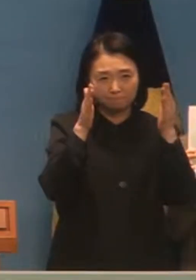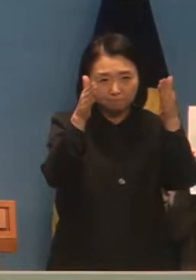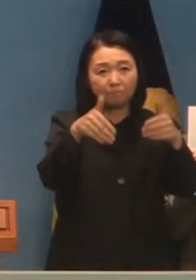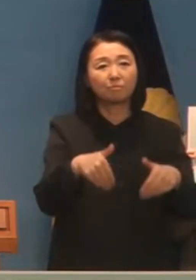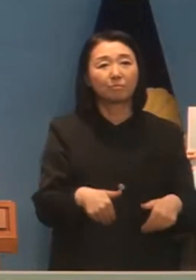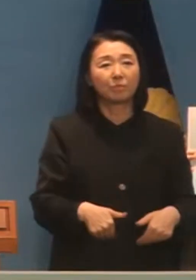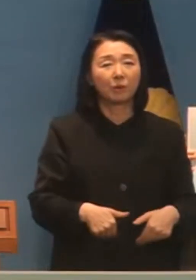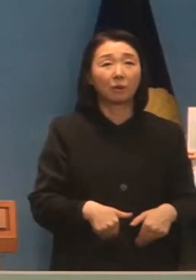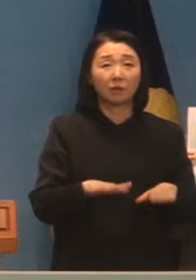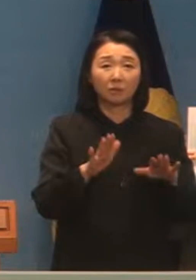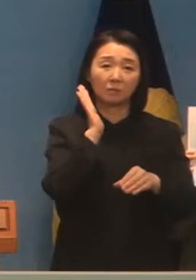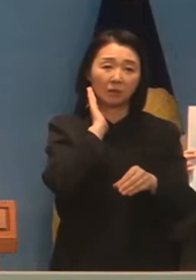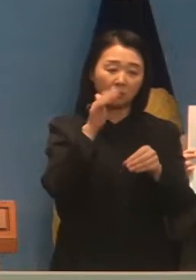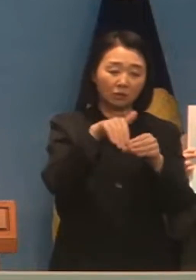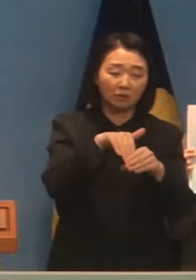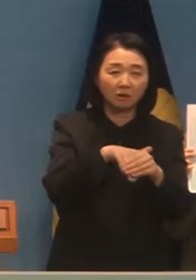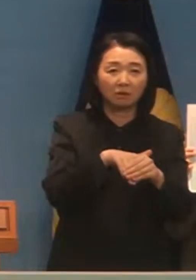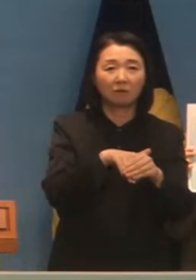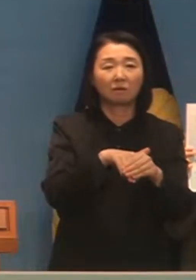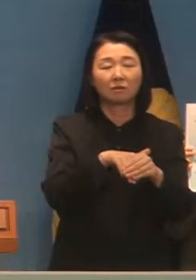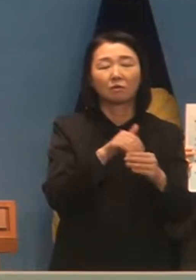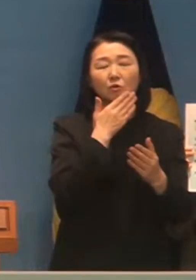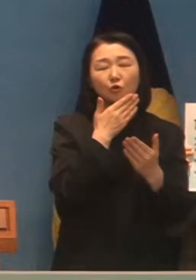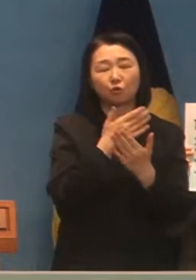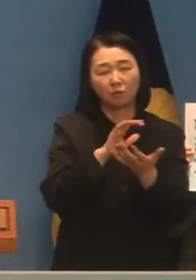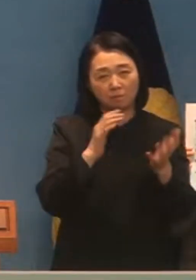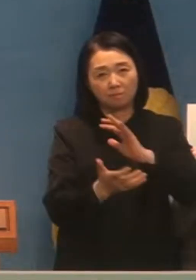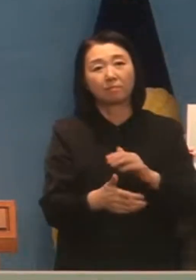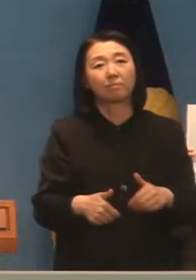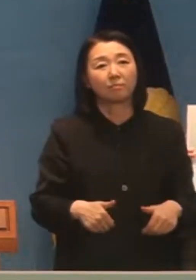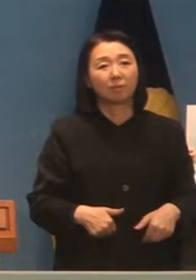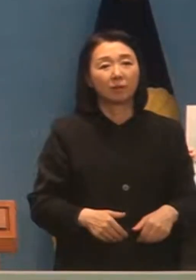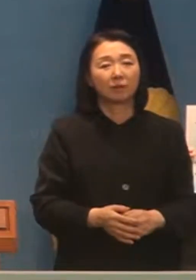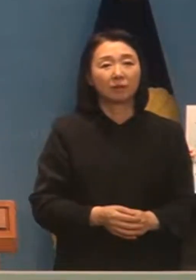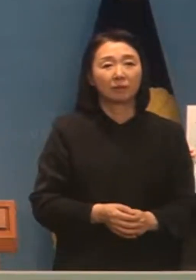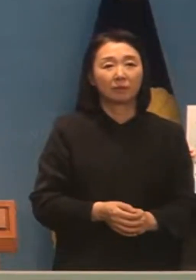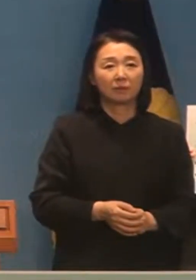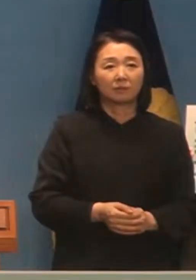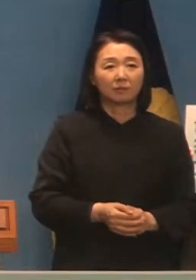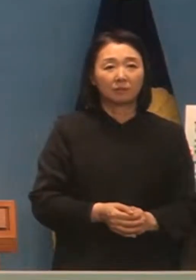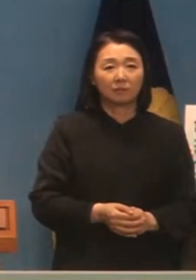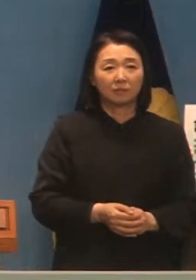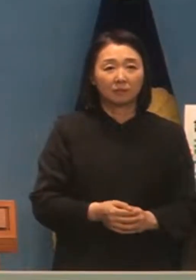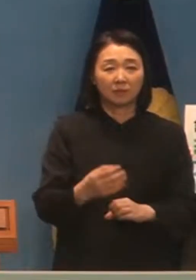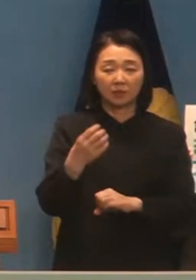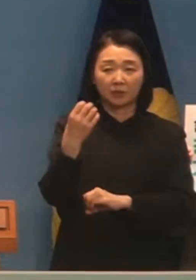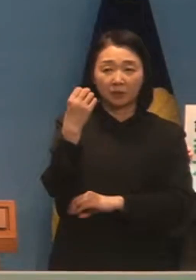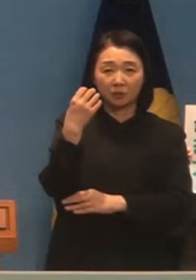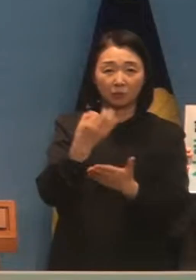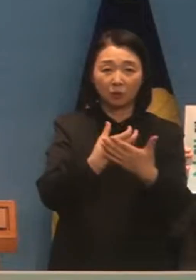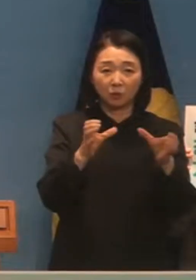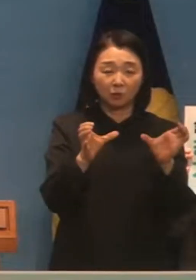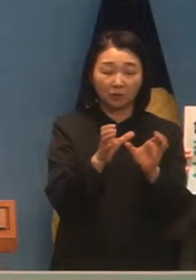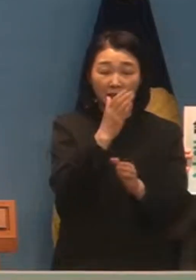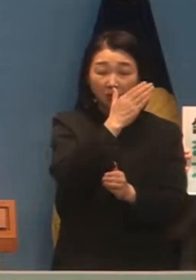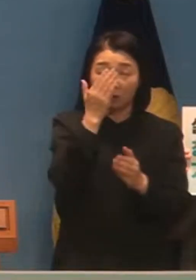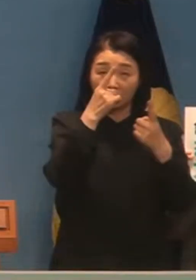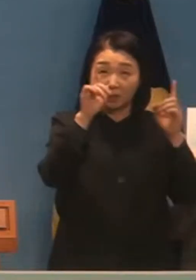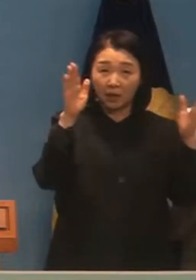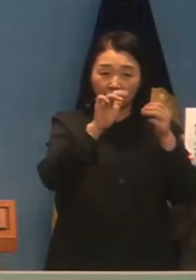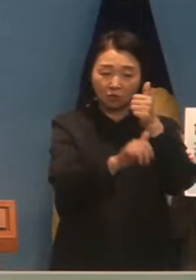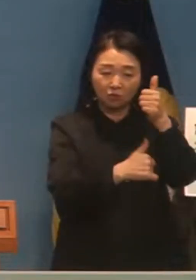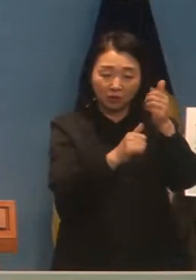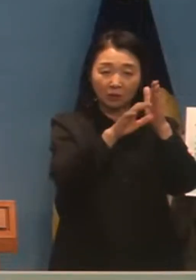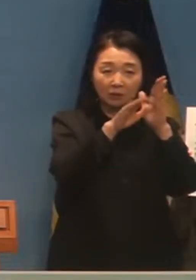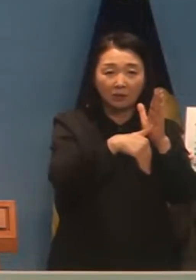합니다. 이번 대선이 그 전환점이 되어야 합니다. 이에 기본소득당 청년대학생위원회는 이번